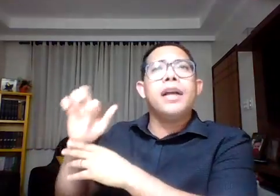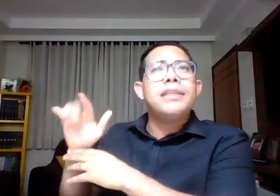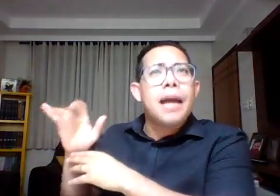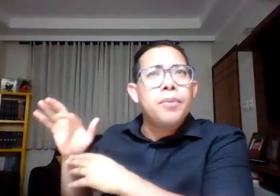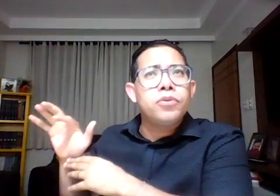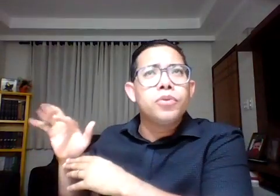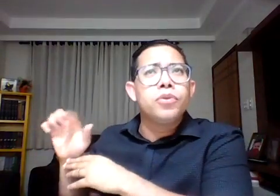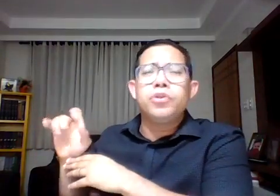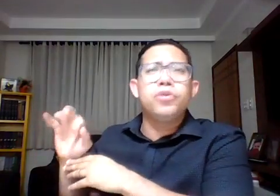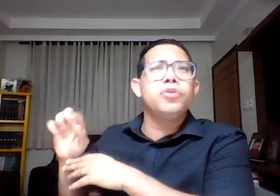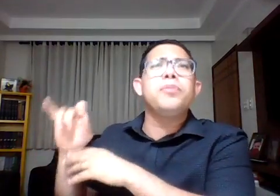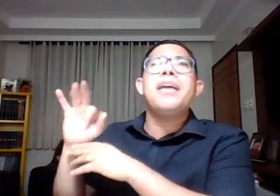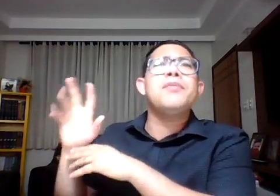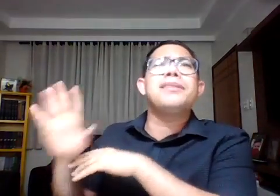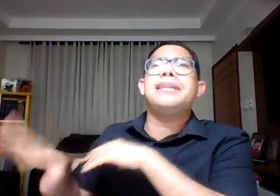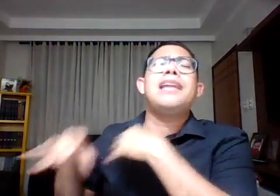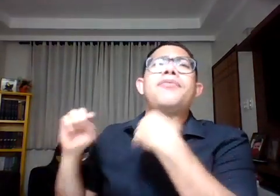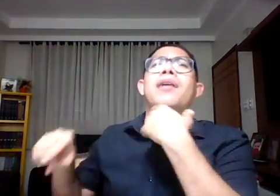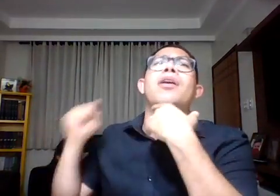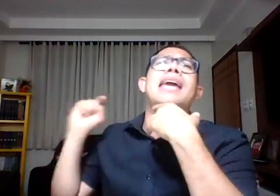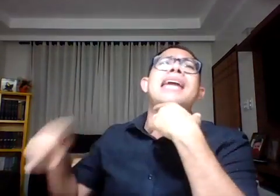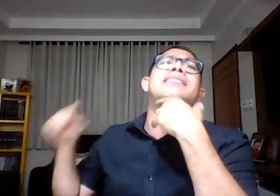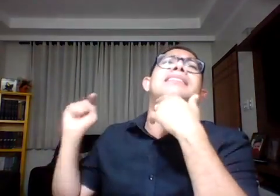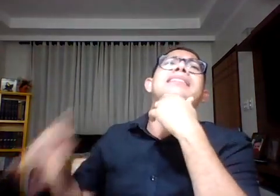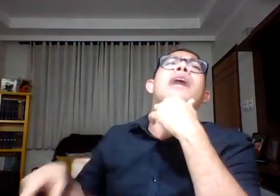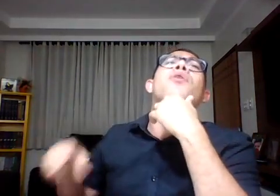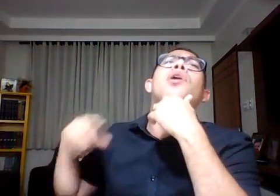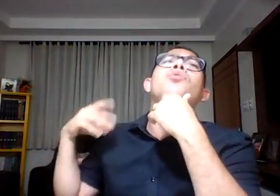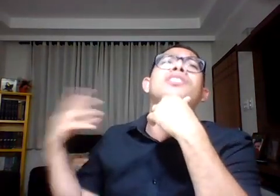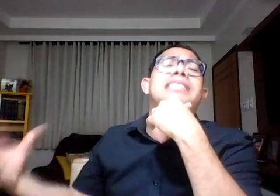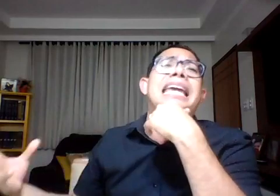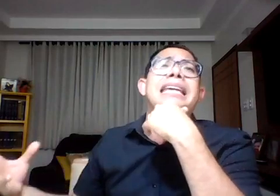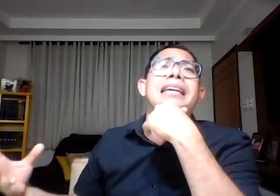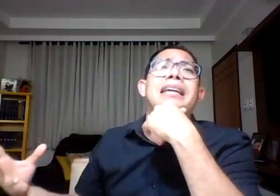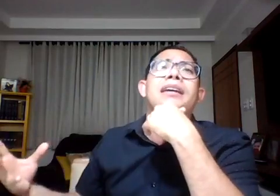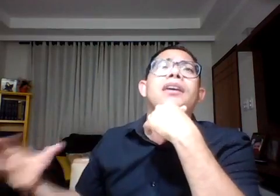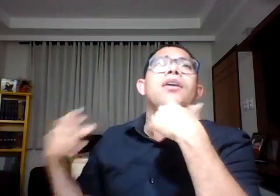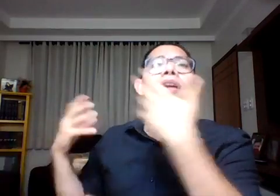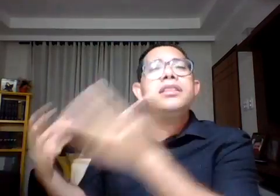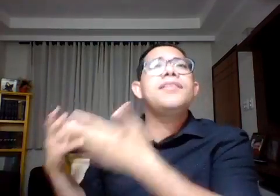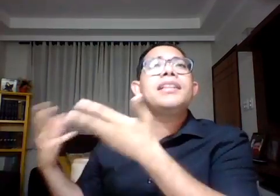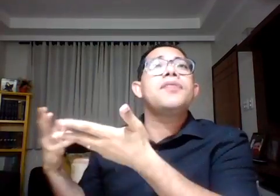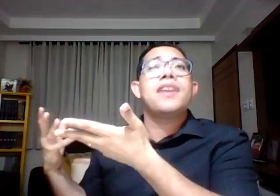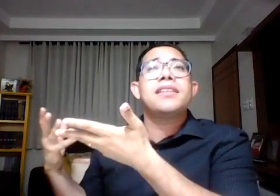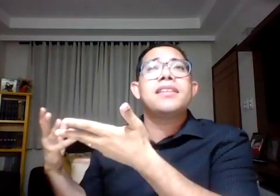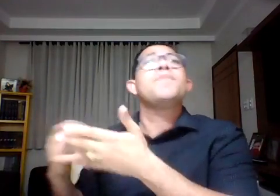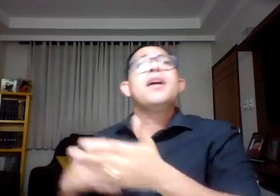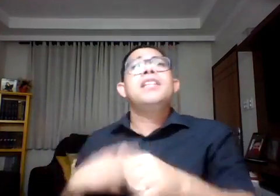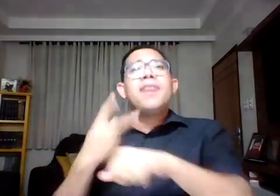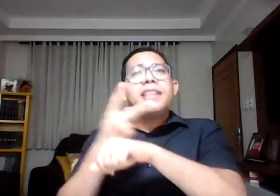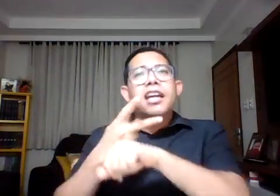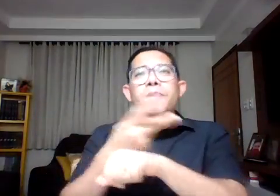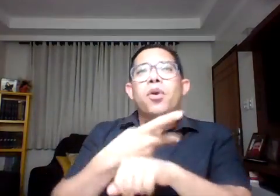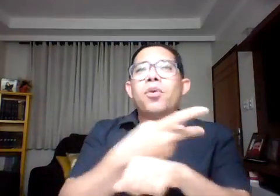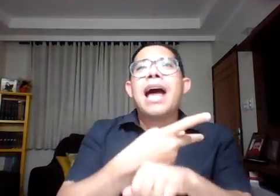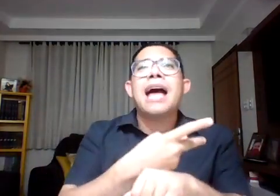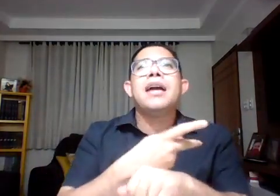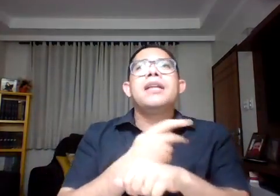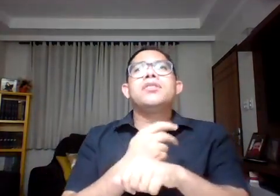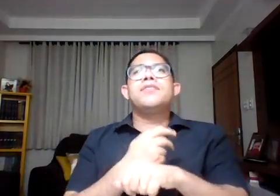soletrar para o surdo. Se o surdo, mesmo assim, ele fala, olha, esse sinal eu não sei. O que você vai ter que fazer? Você vai ter que procurar. Então, você vai ter